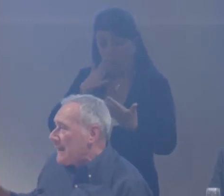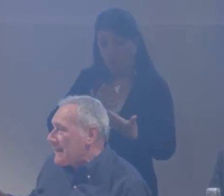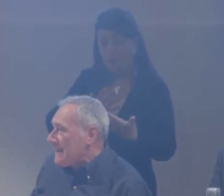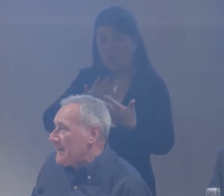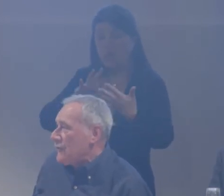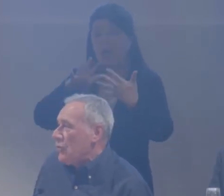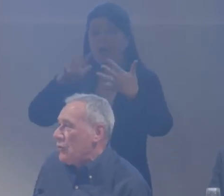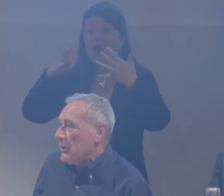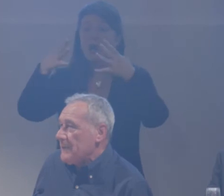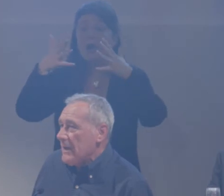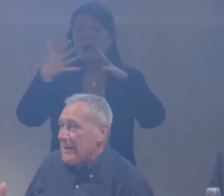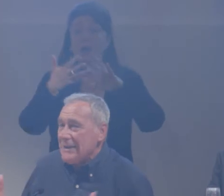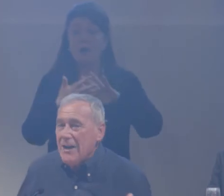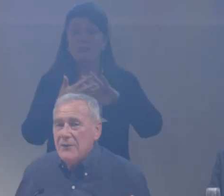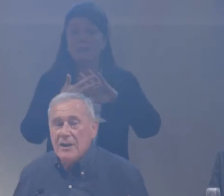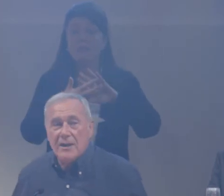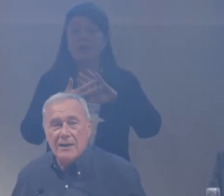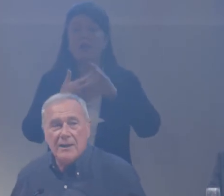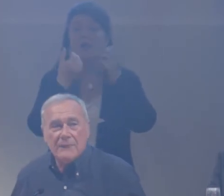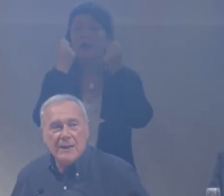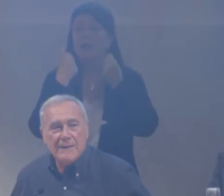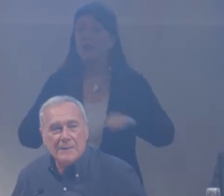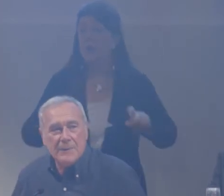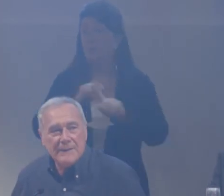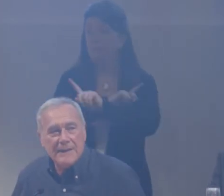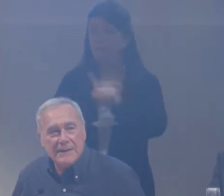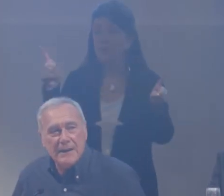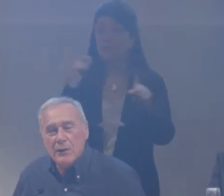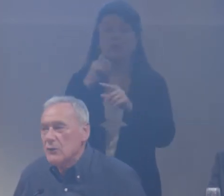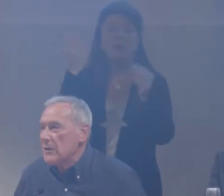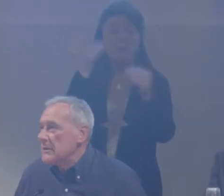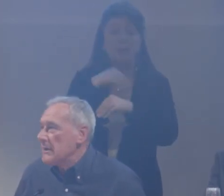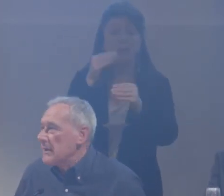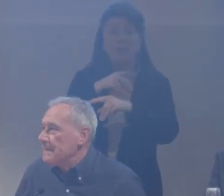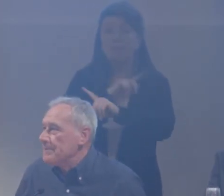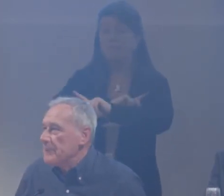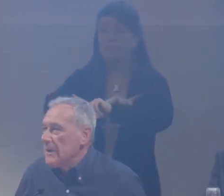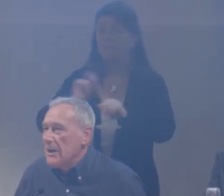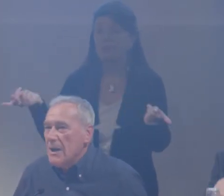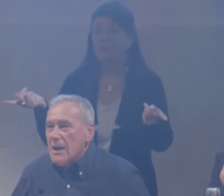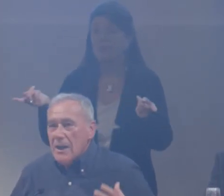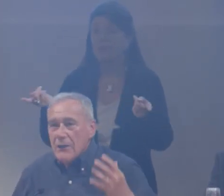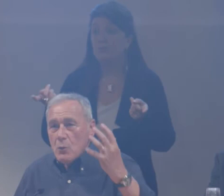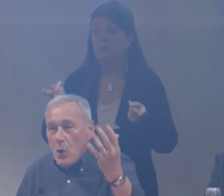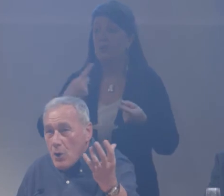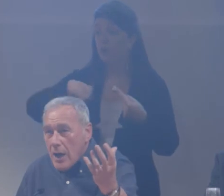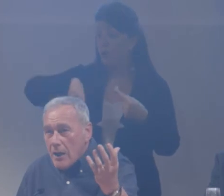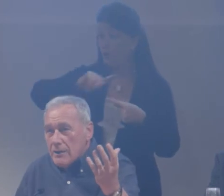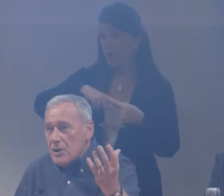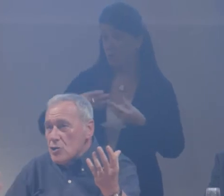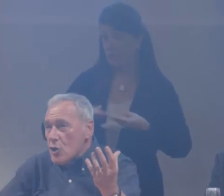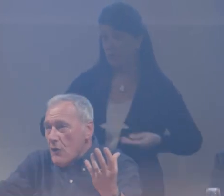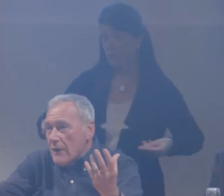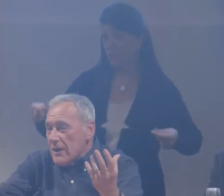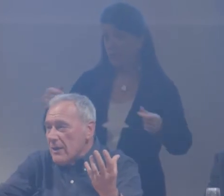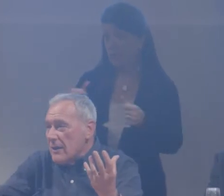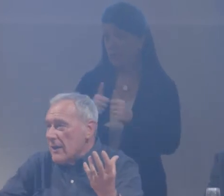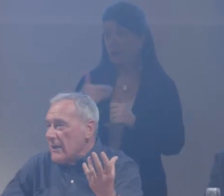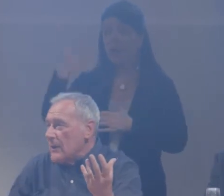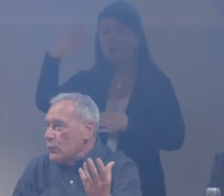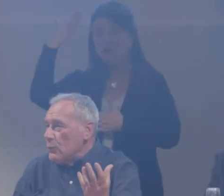quella rassegnazione atavica che è sempre stata nella nostra terra. La scuola, i